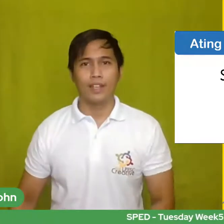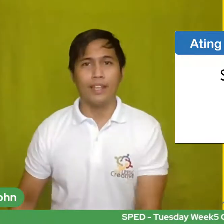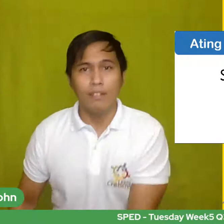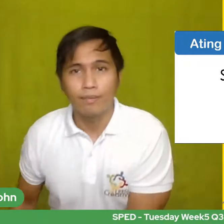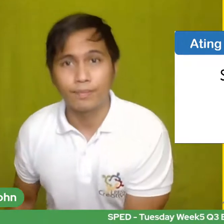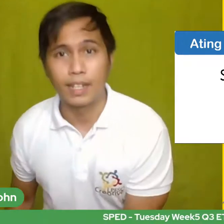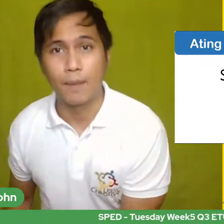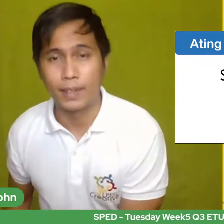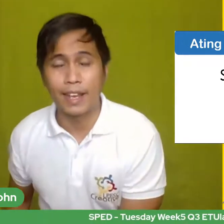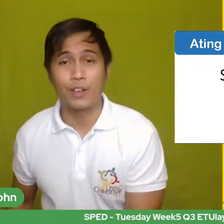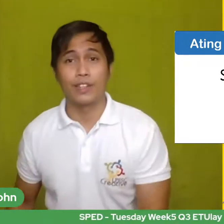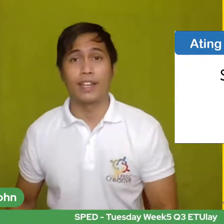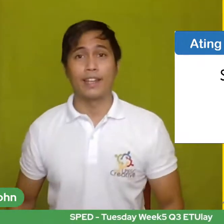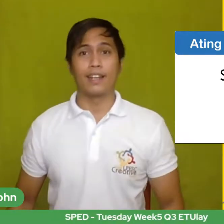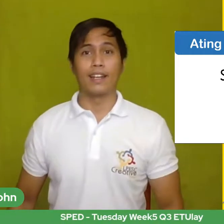Okay? Happy tayo konti.